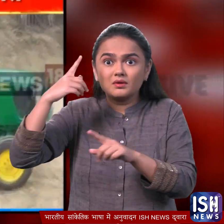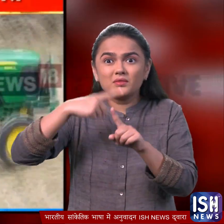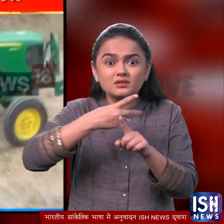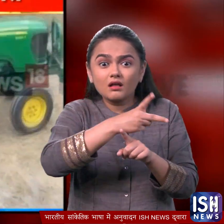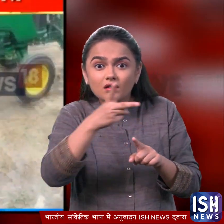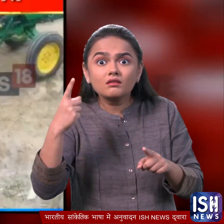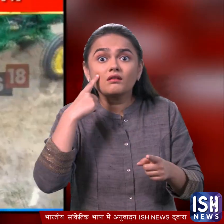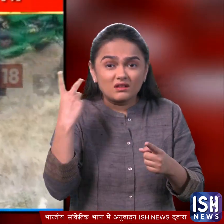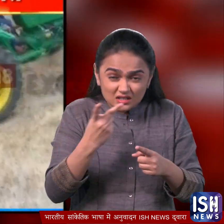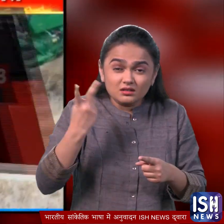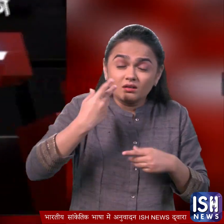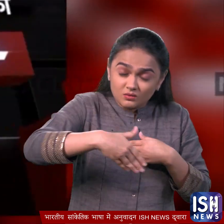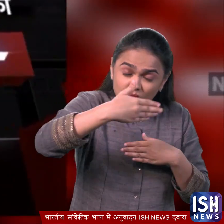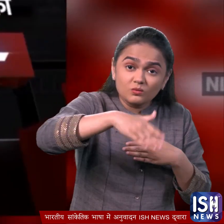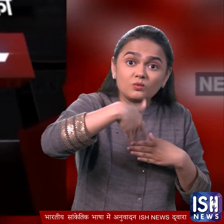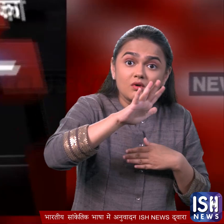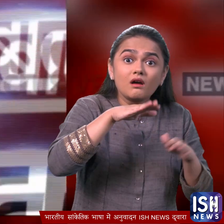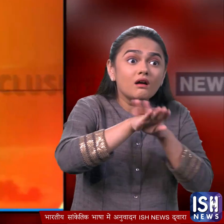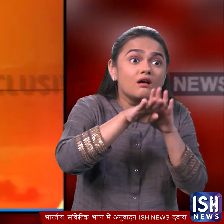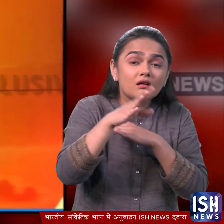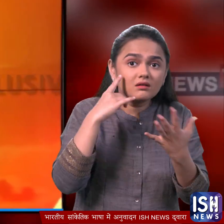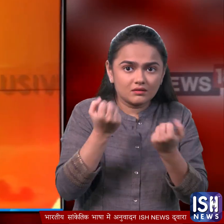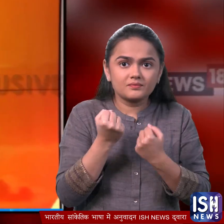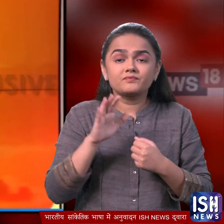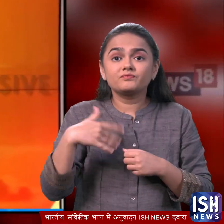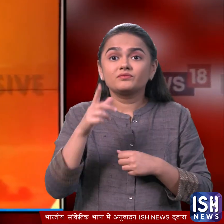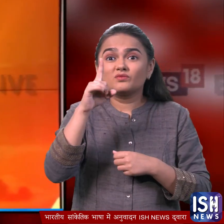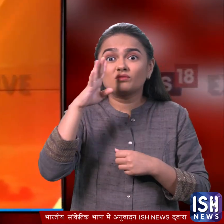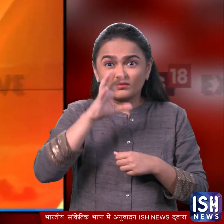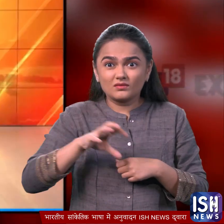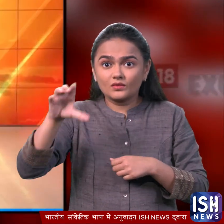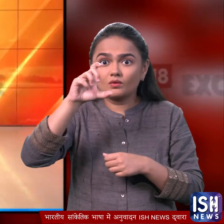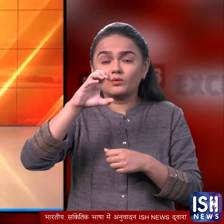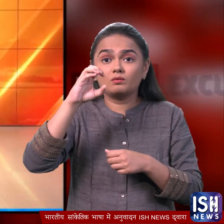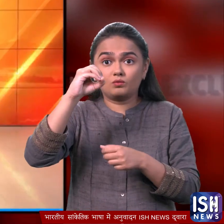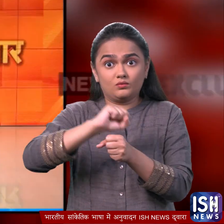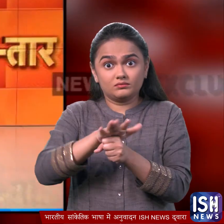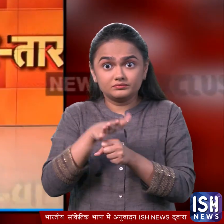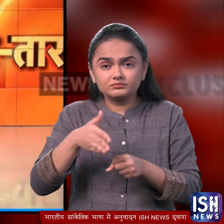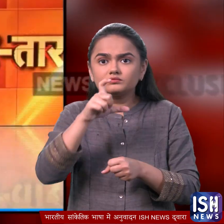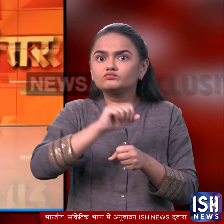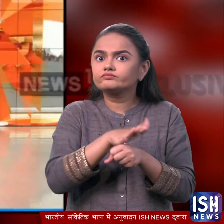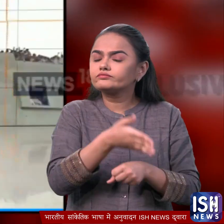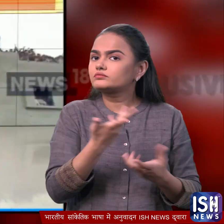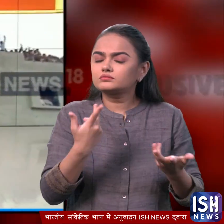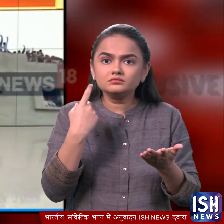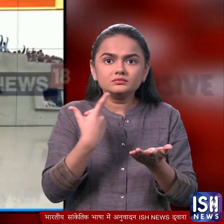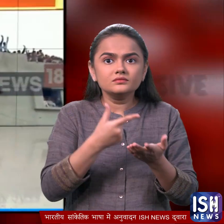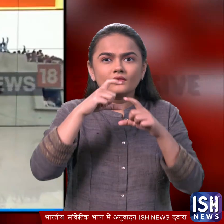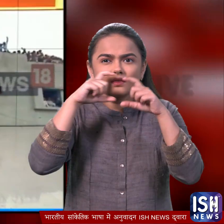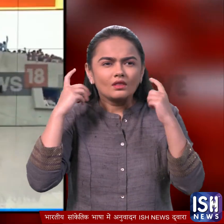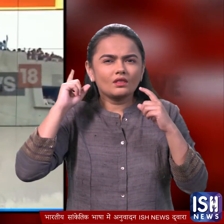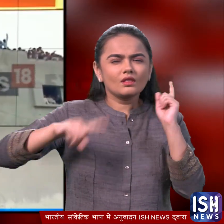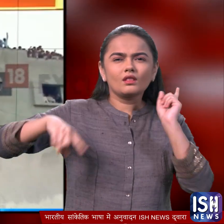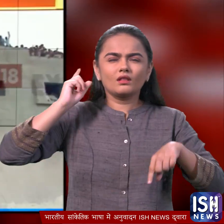जवान बाकी बचे नक्सलियों की तलाश में जुट गए। 19 राज्यों में ओमिक्रॉन की दस्तक के बाद भी देश के कई शहरों में लोग कोरोना नियमों की अनदेखी करने से